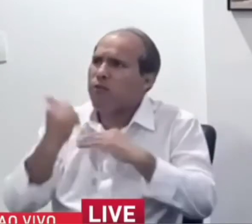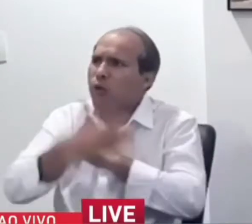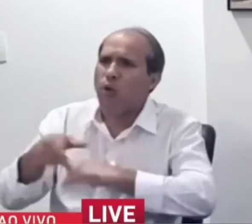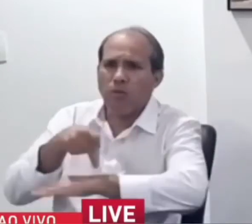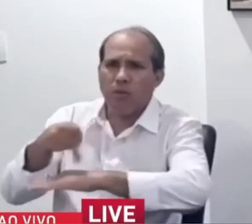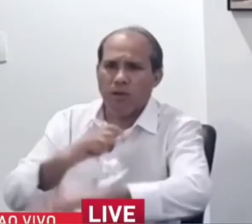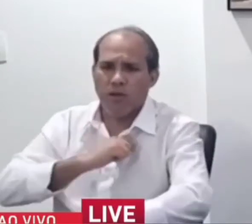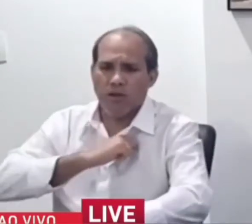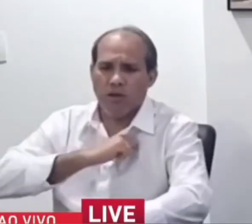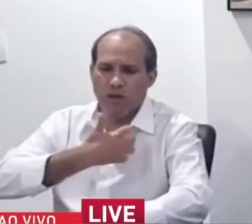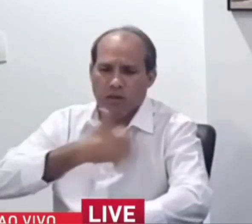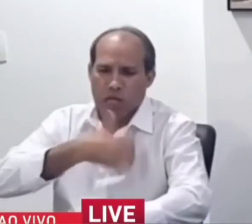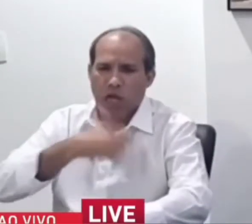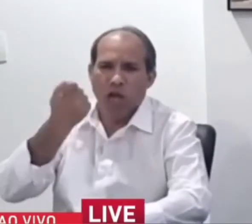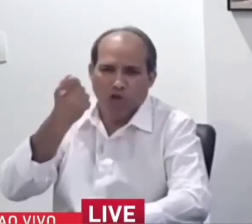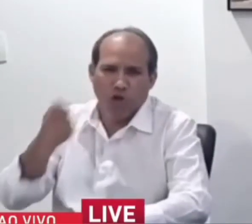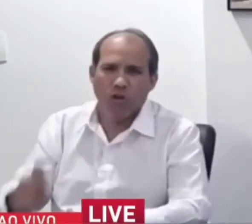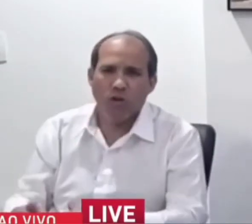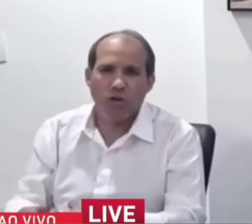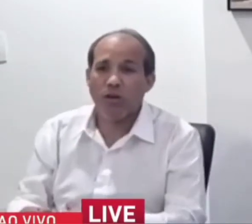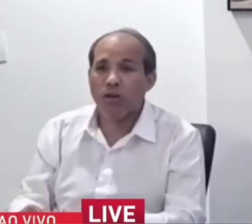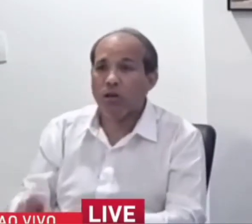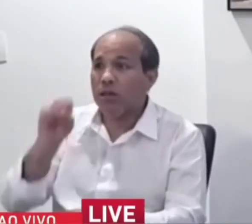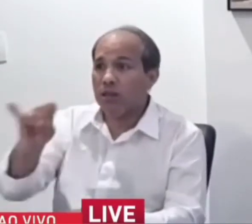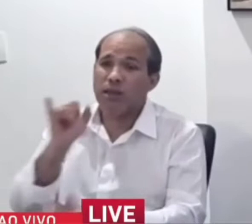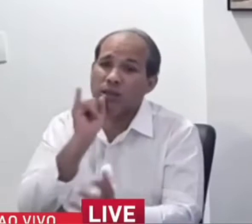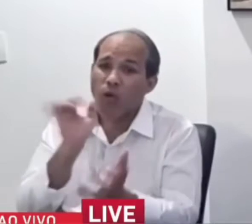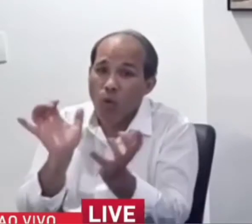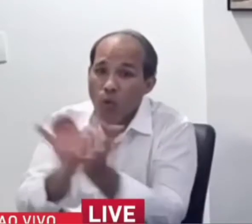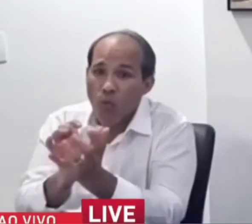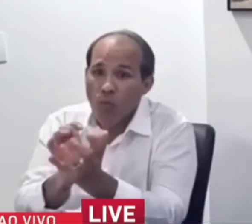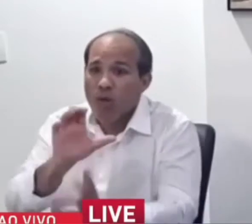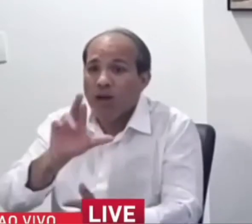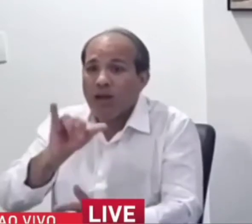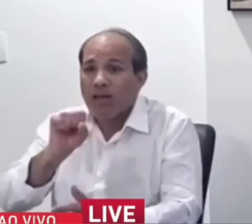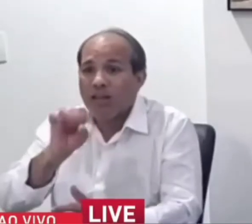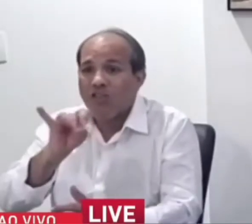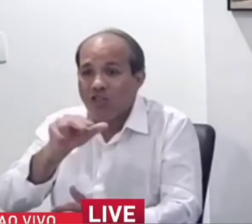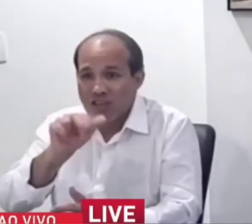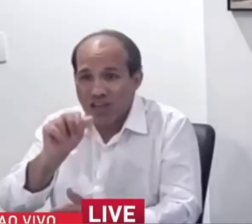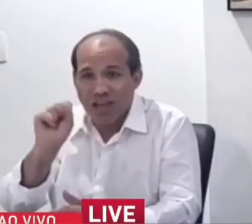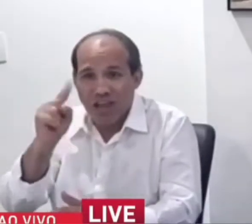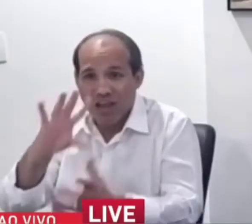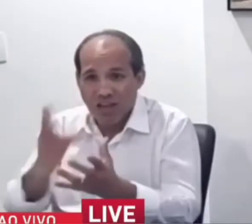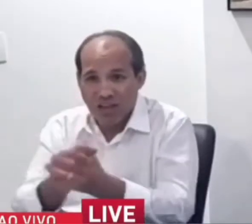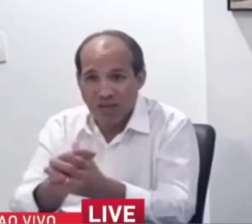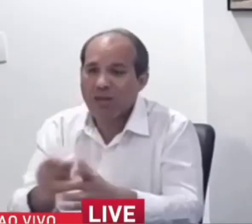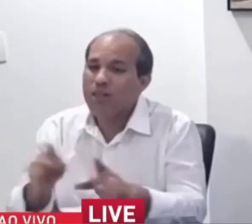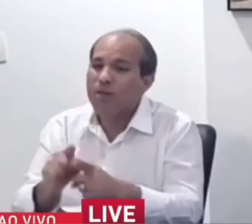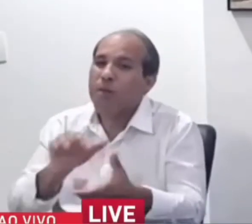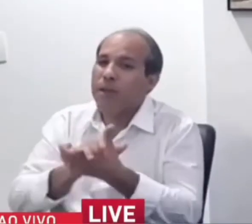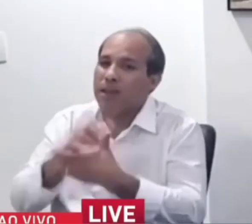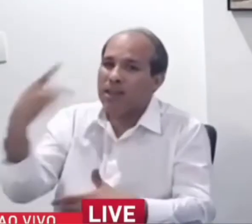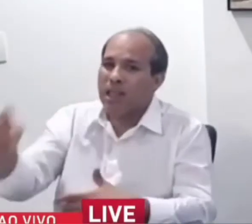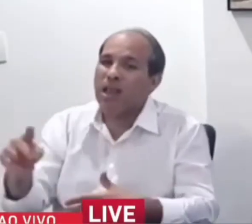Argentina, que se a chapa lá da Cristina Kirchner, que era integrante, né, cujo maridão